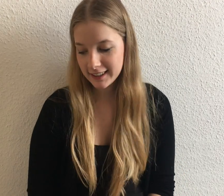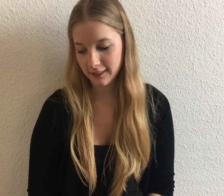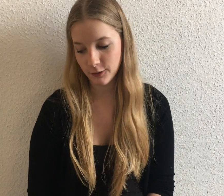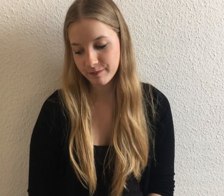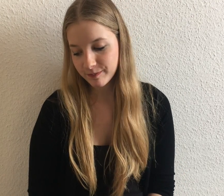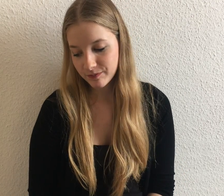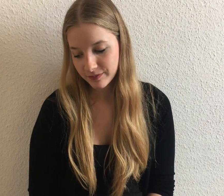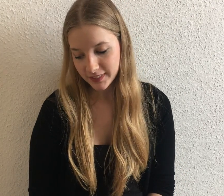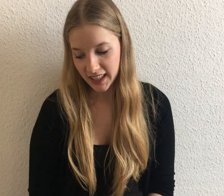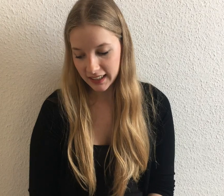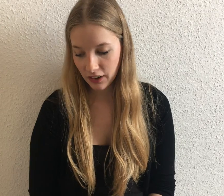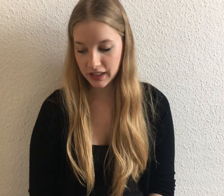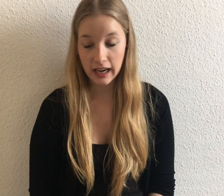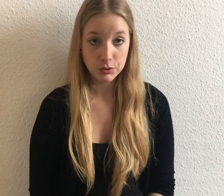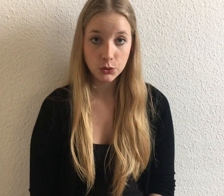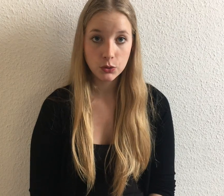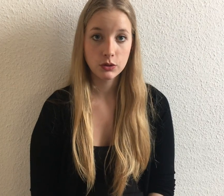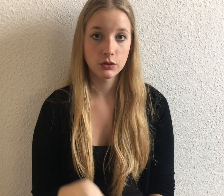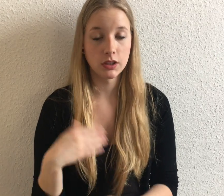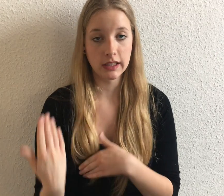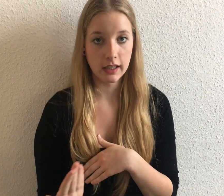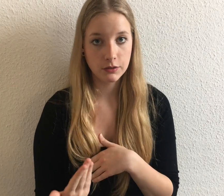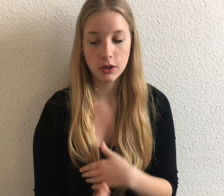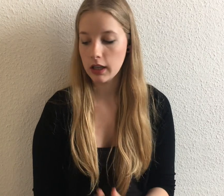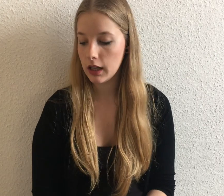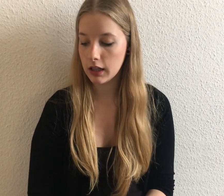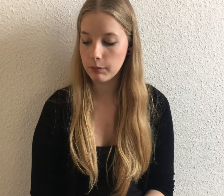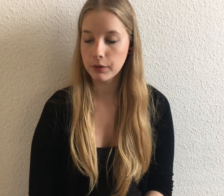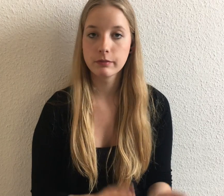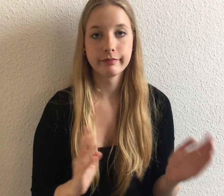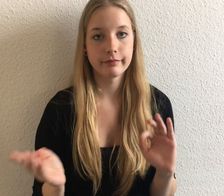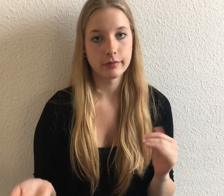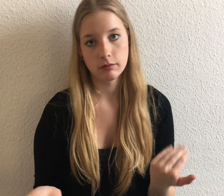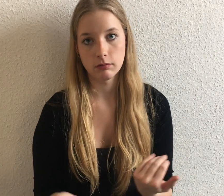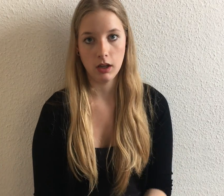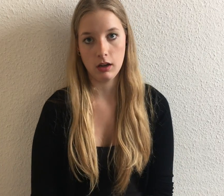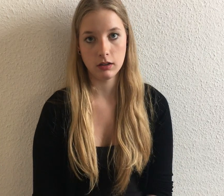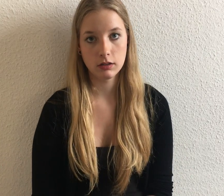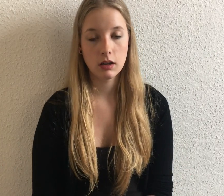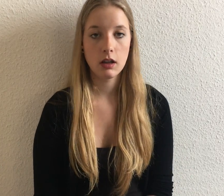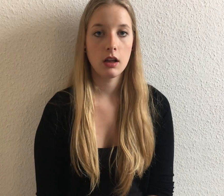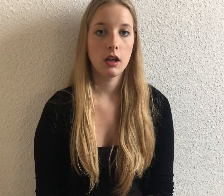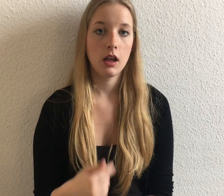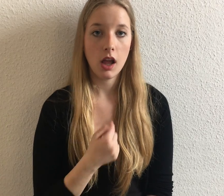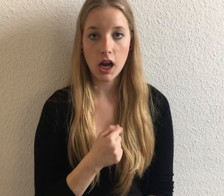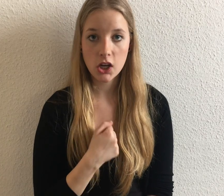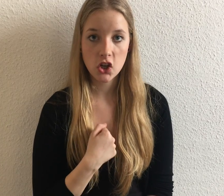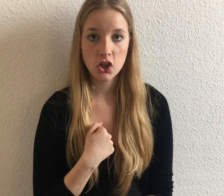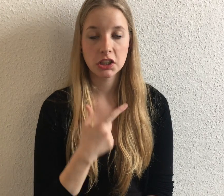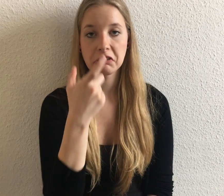Genau. Wie alt bist du? Und dann die Antwort. Ich bin 9 Jahre alt. Ich,